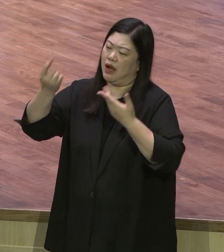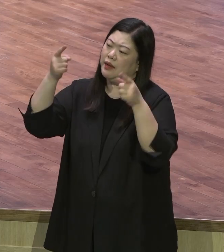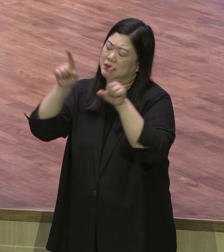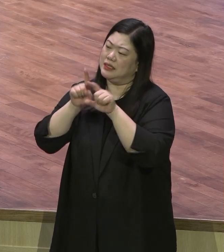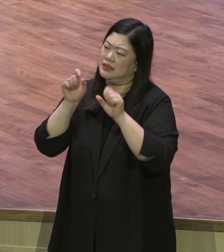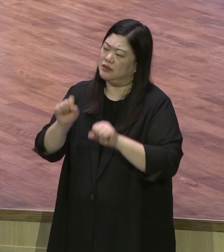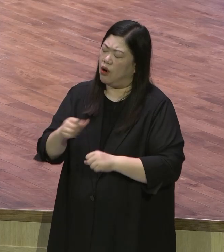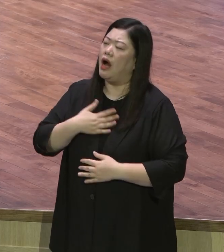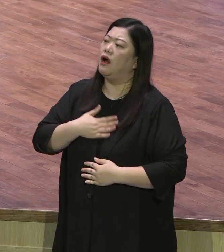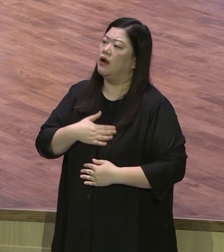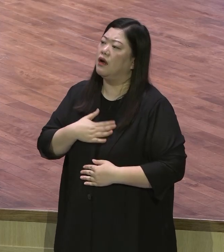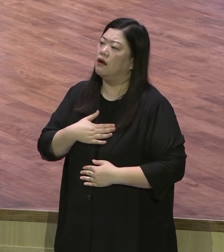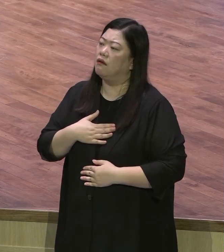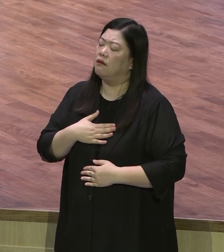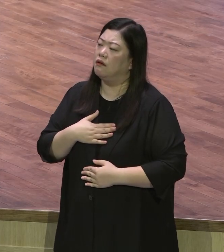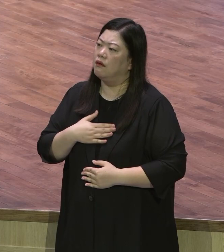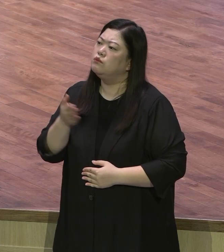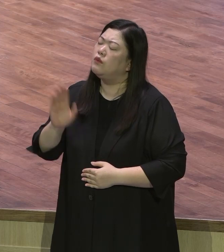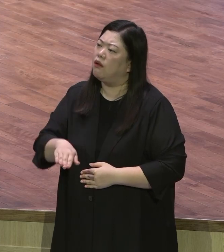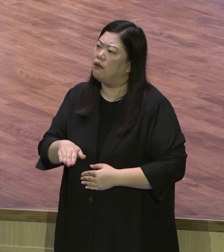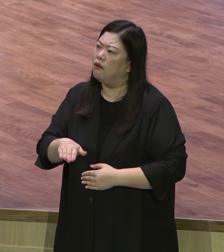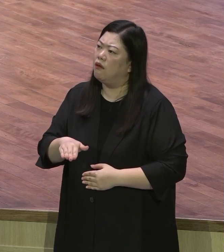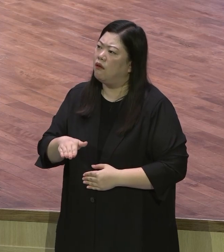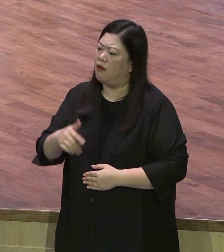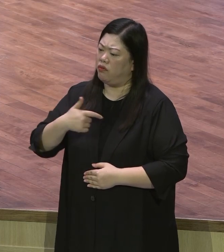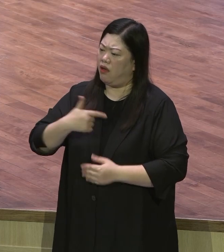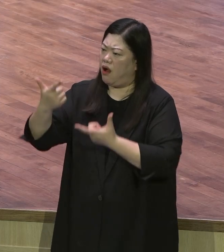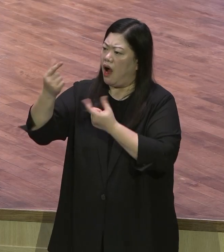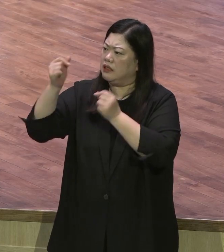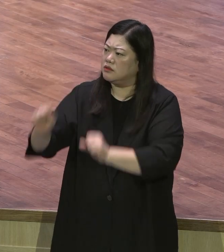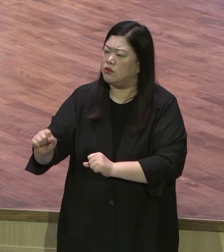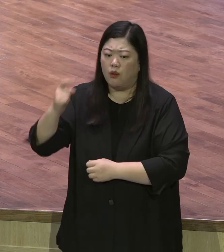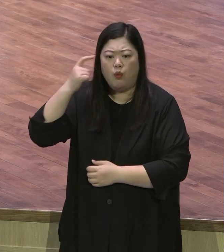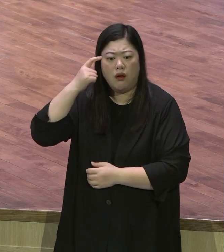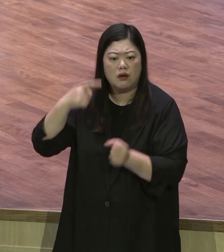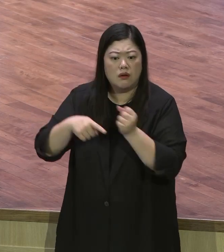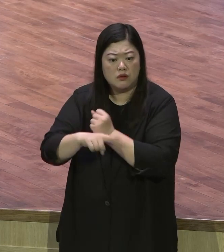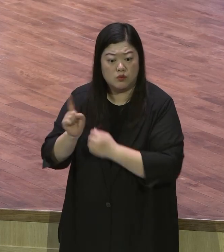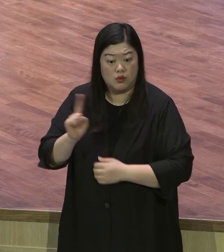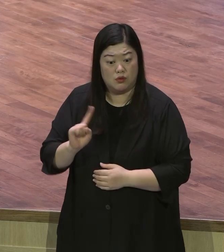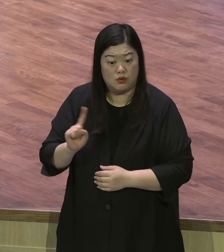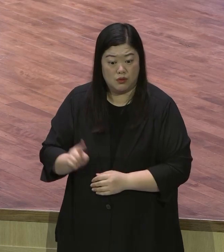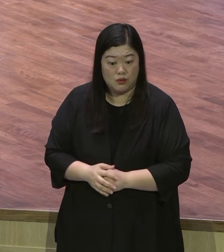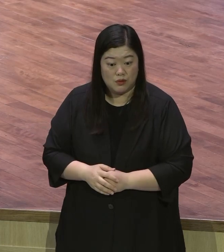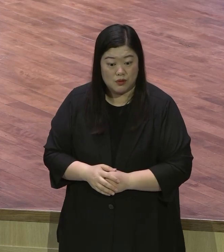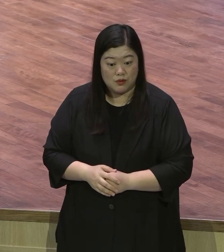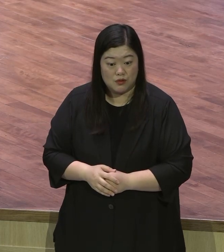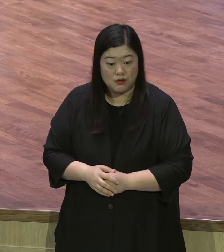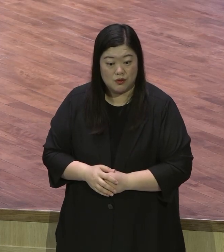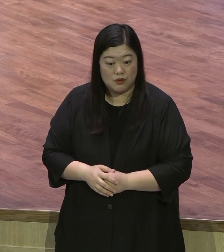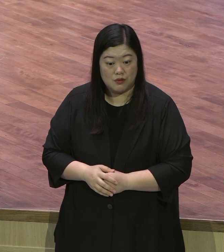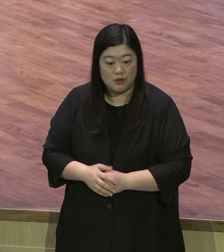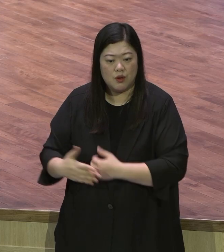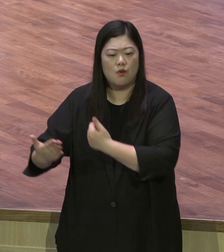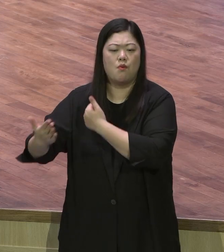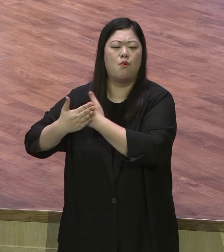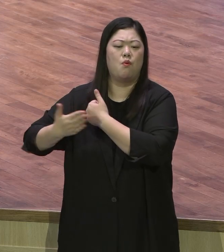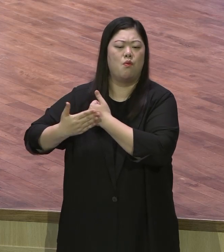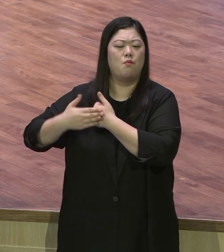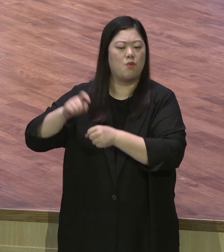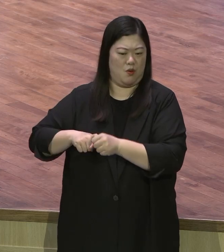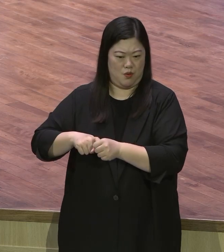이유를 분명히 알아야 된다. 그것은 바로 우리에게 도움을 주기 위한 거요. 도와주기 위해서요. 누군가